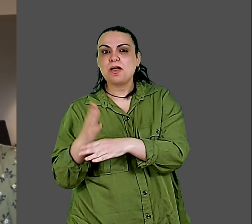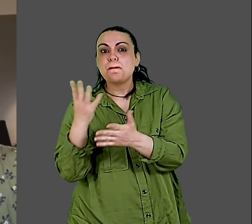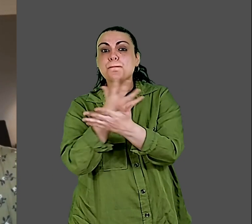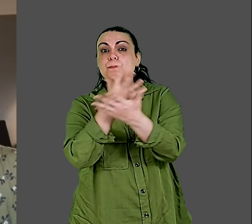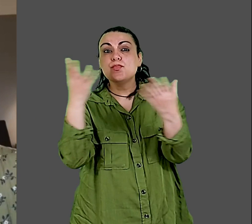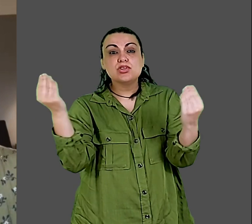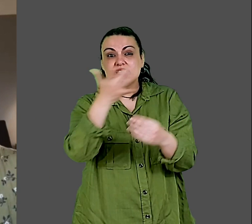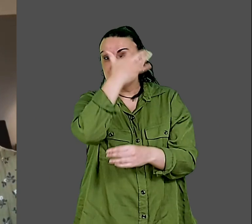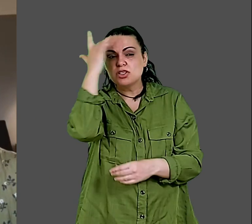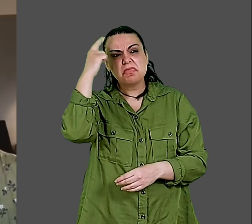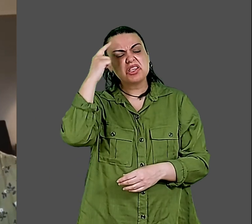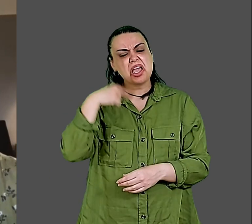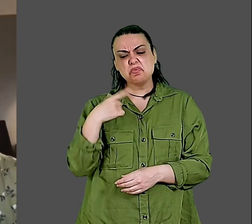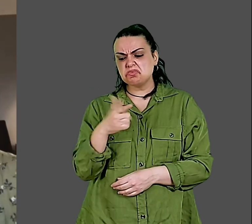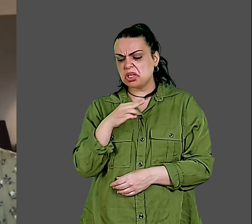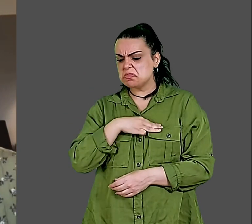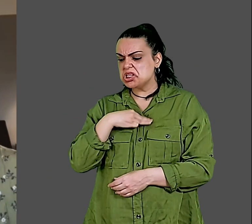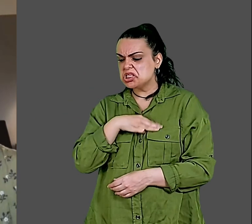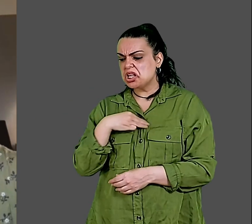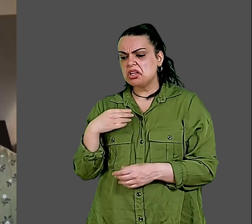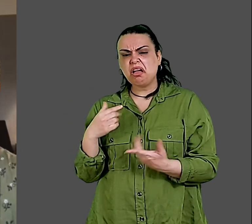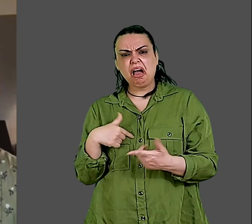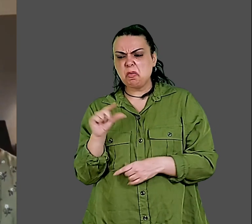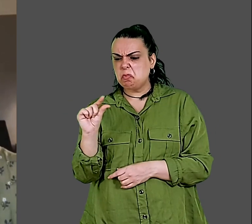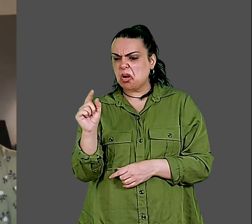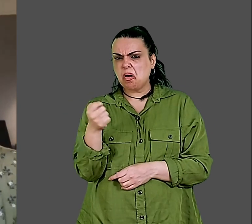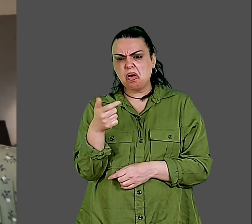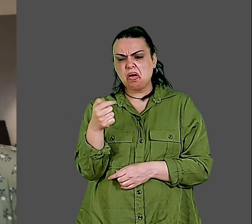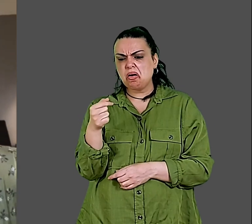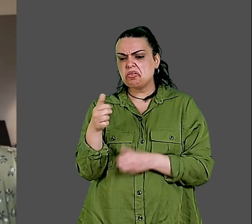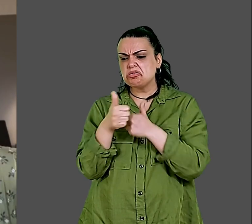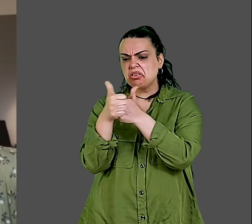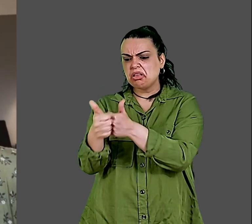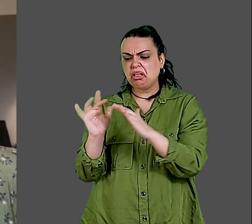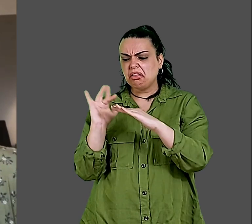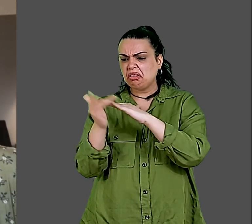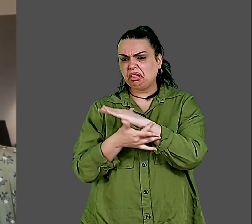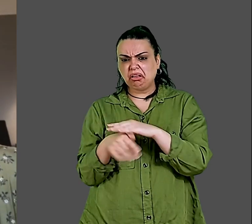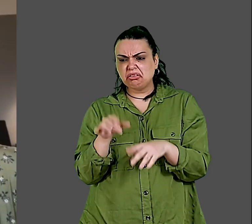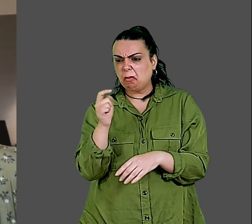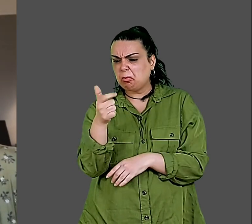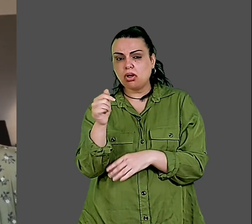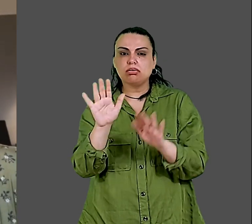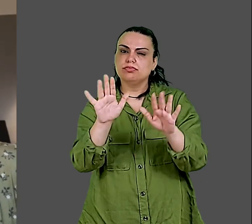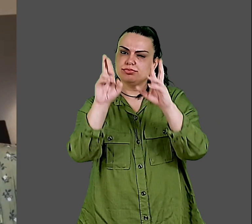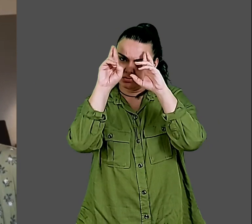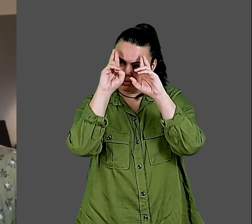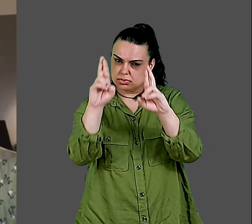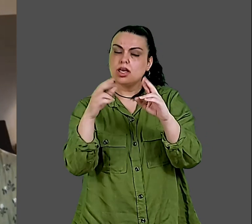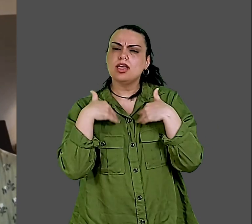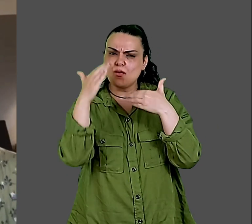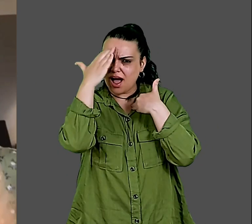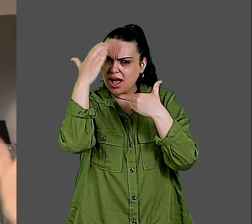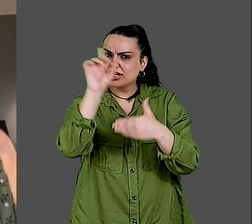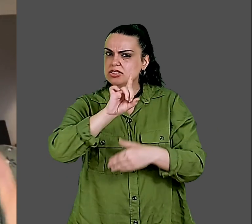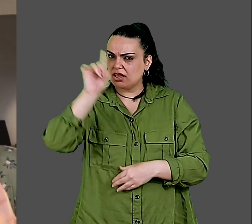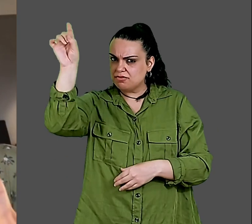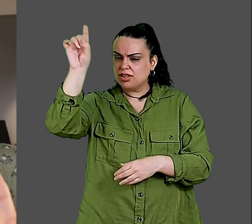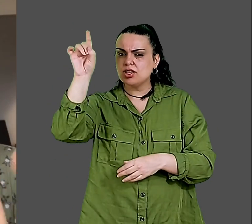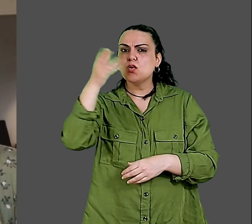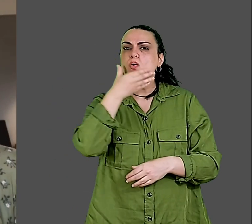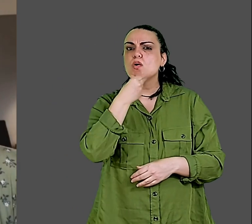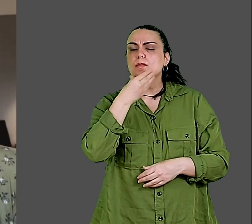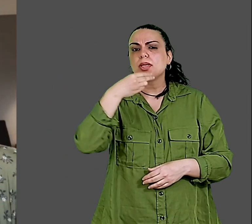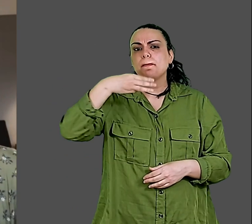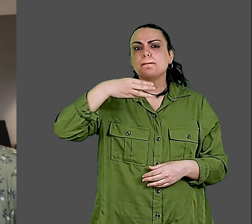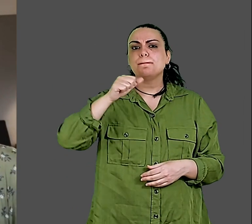Quanta gente achando que não tem um ministério só porque não tem 10 mil seguidores. Gente, com todo respeito, eu louvo a Deus pela